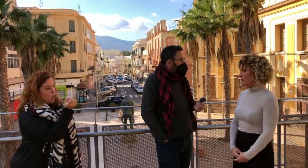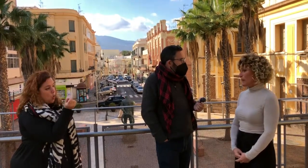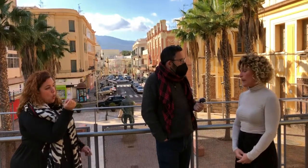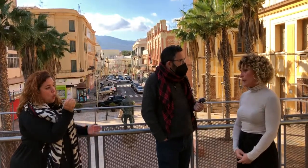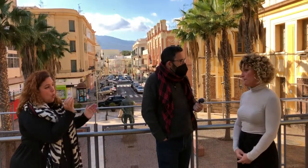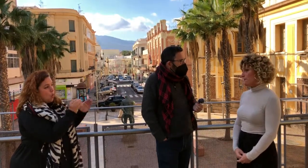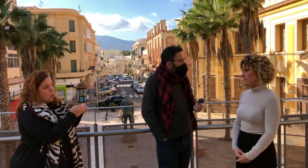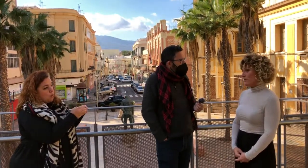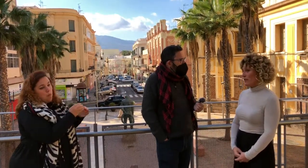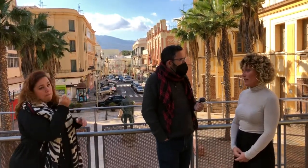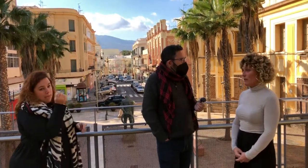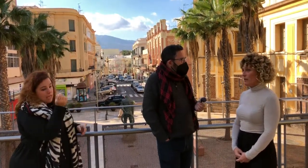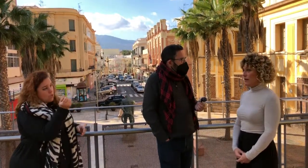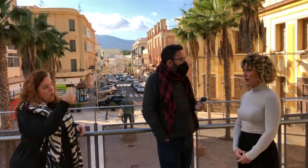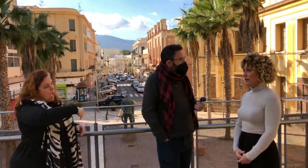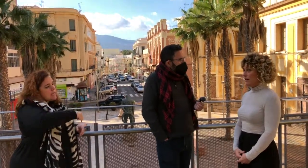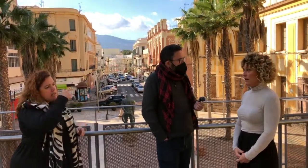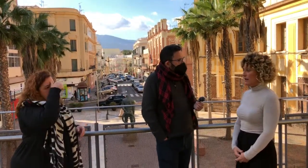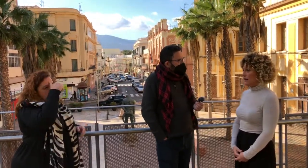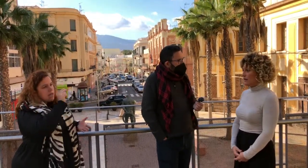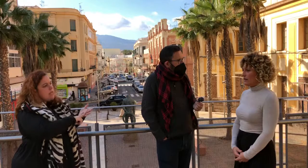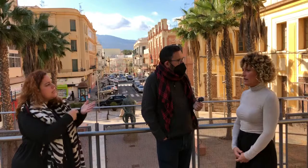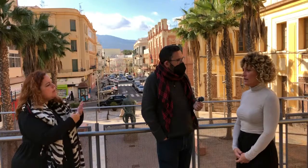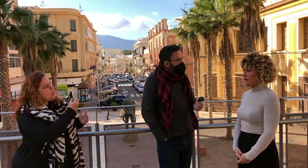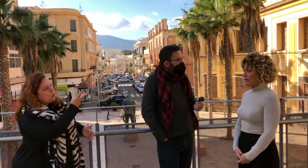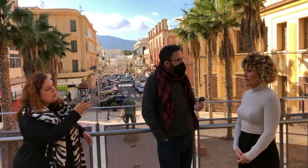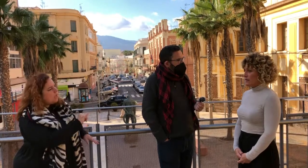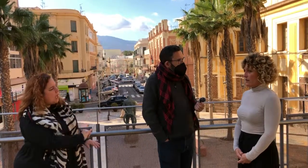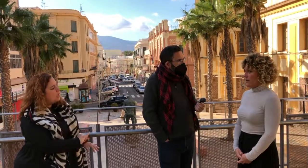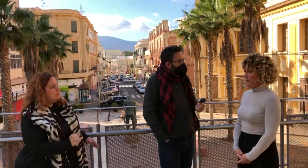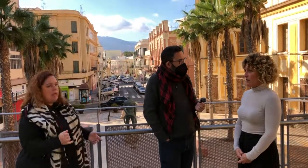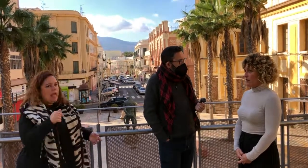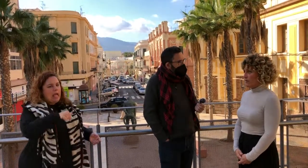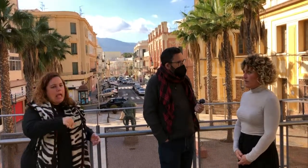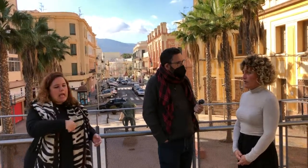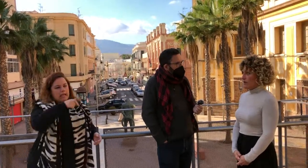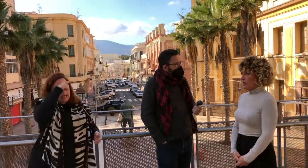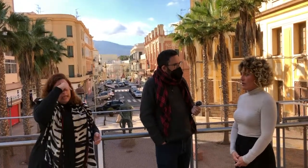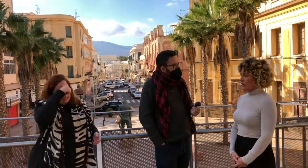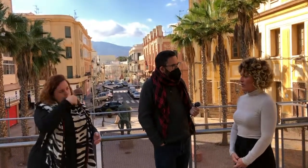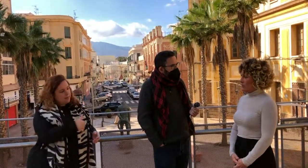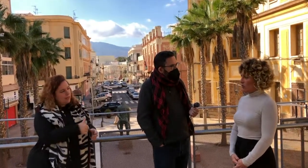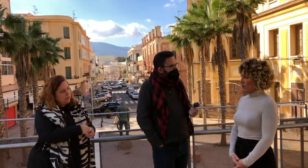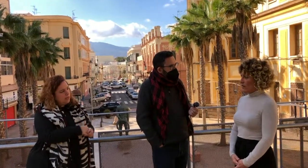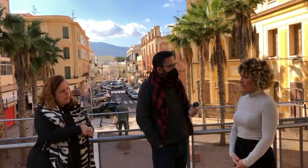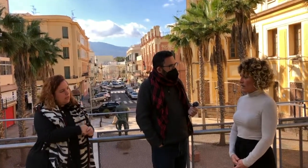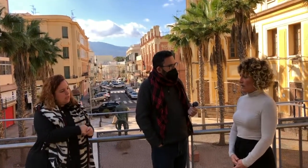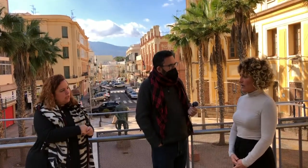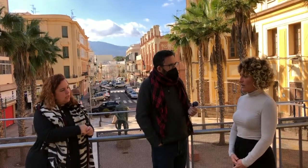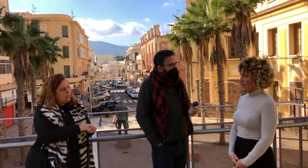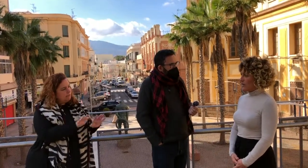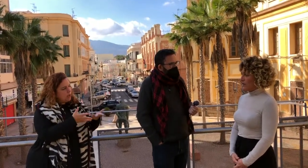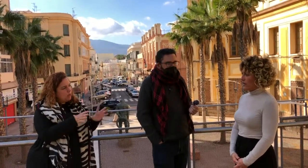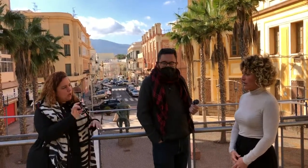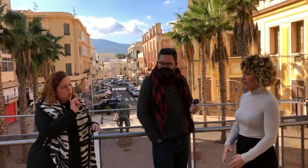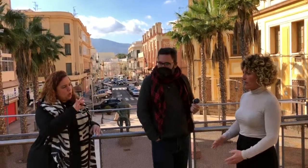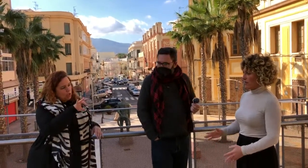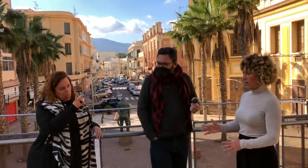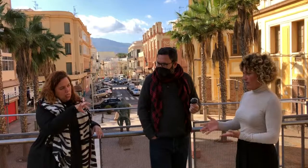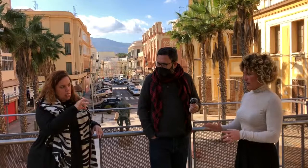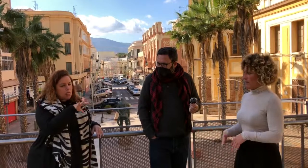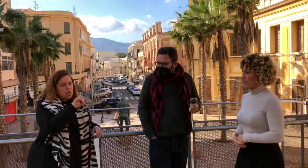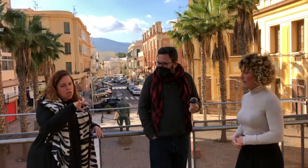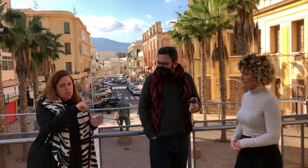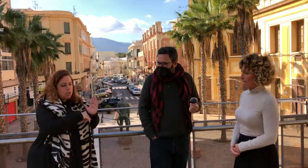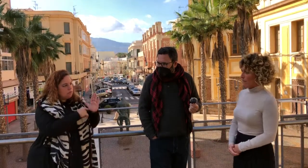o intérpretes soy aquí? Aquí en Melilla, Pues seremos como unas 15 más